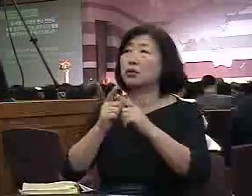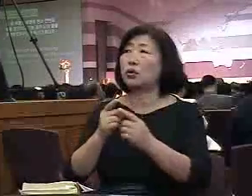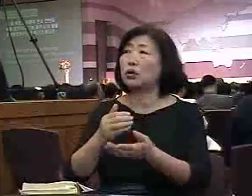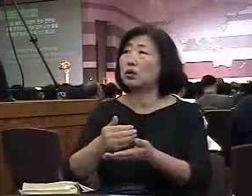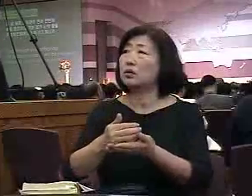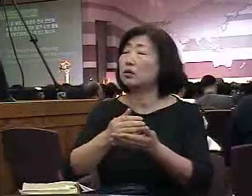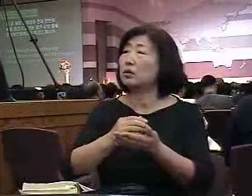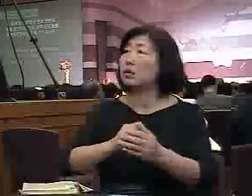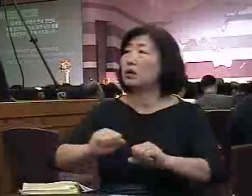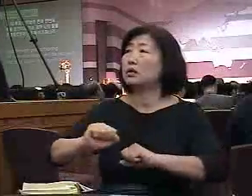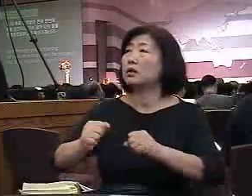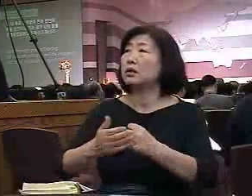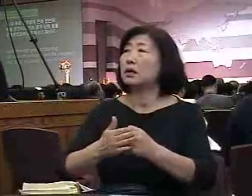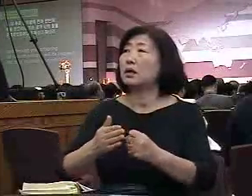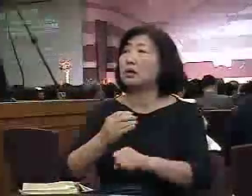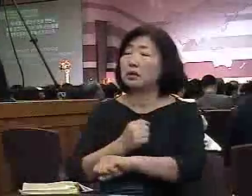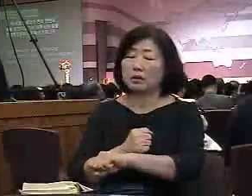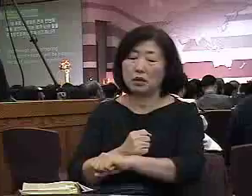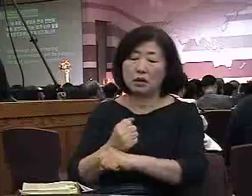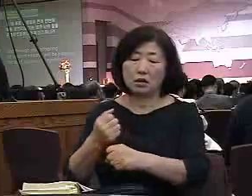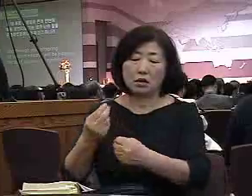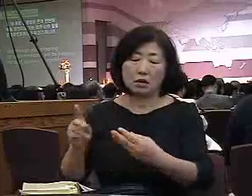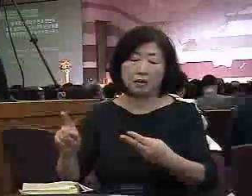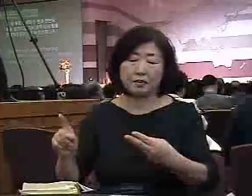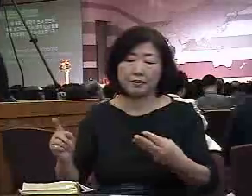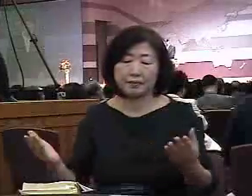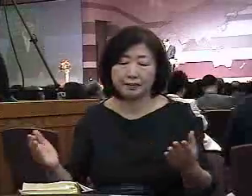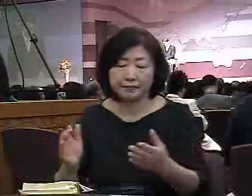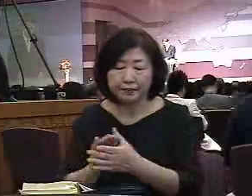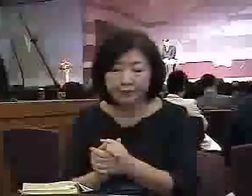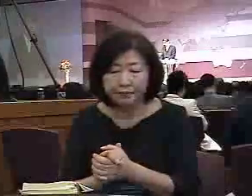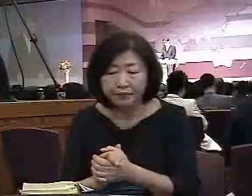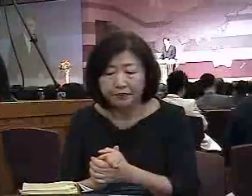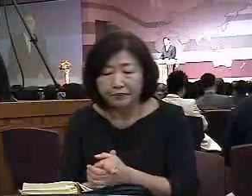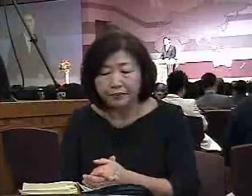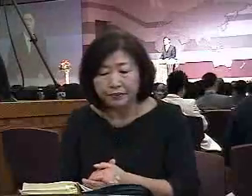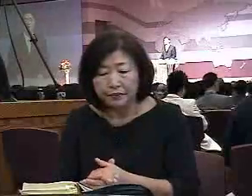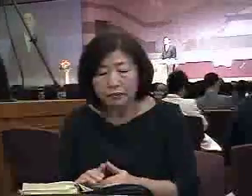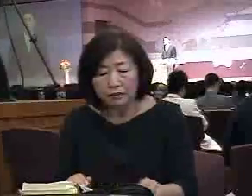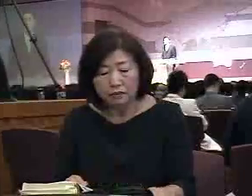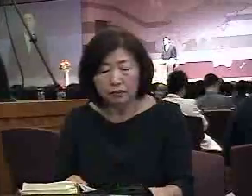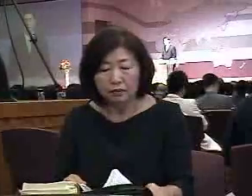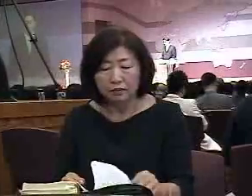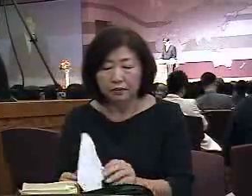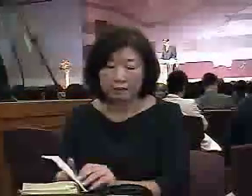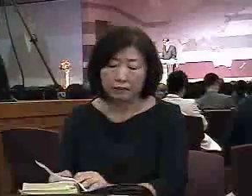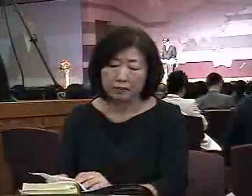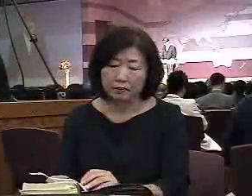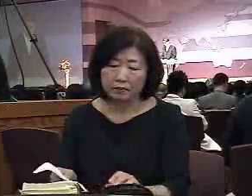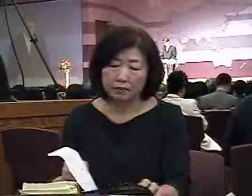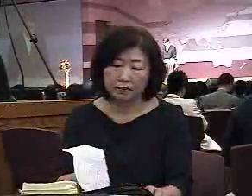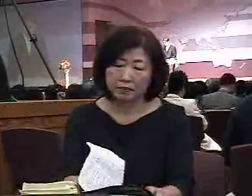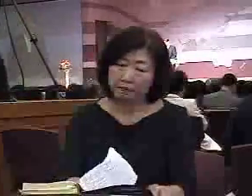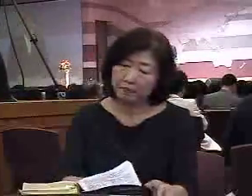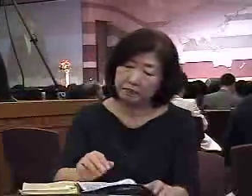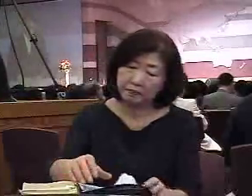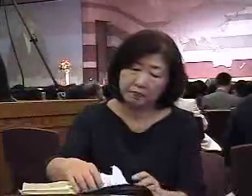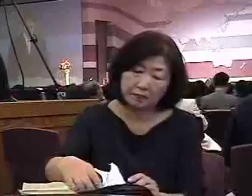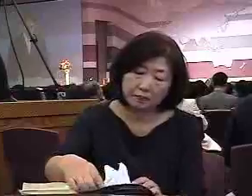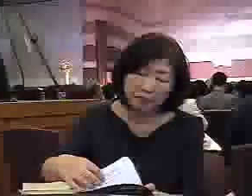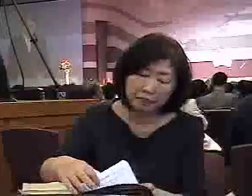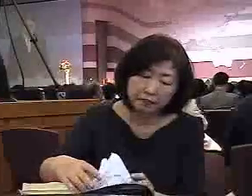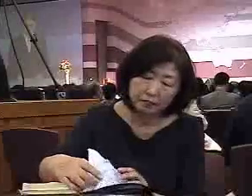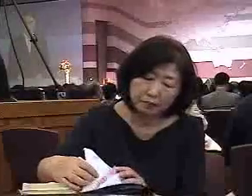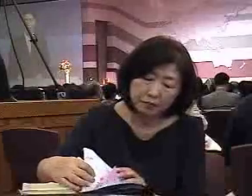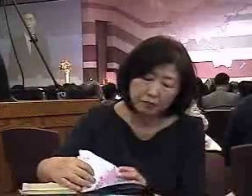말을 준행하였음이니라 하셨다 하며. 아멘. 오늘 이 말씀을 가지고 말씀을 전해주신